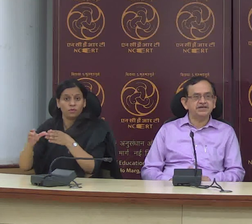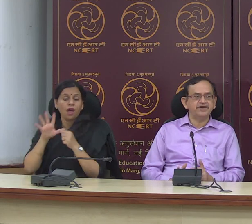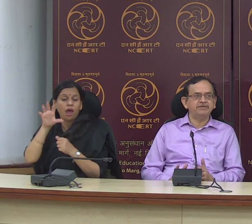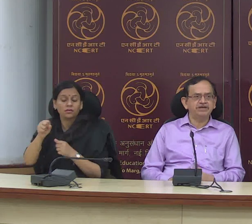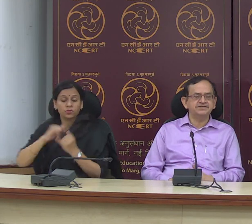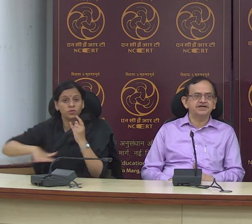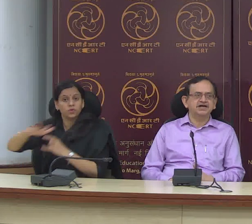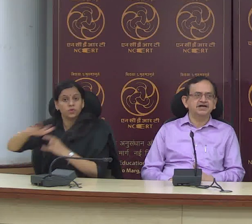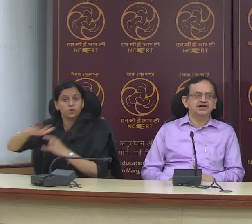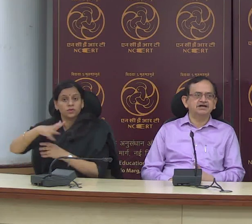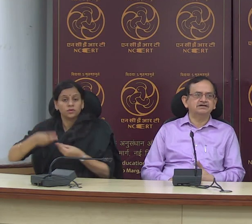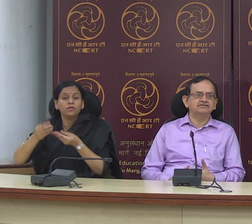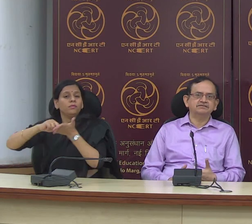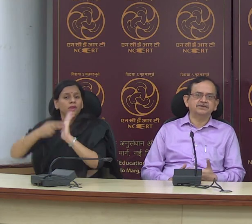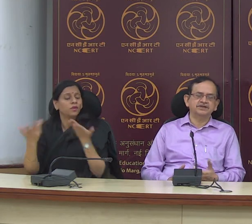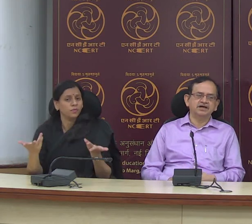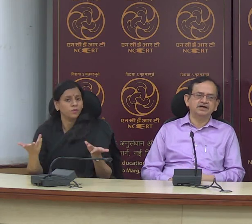एक्सेसिबिलिटी ऑफ एनवायरनमेंट मीन्स